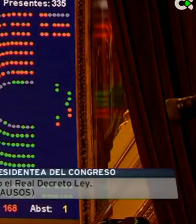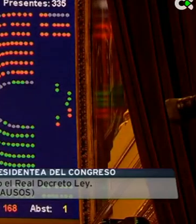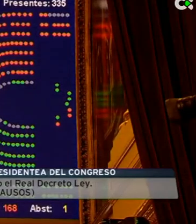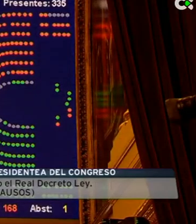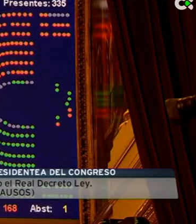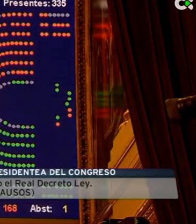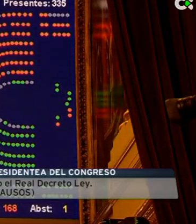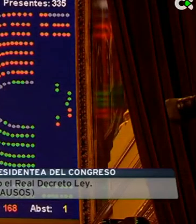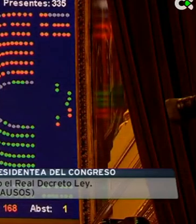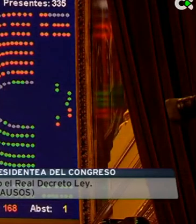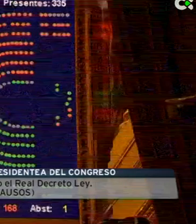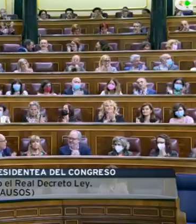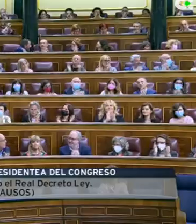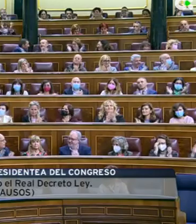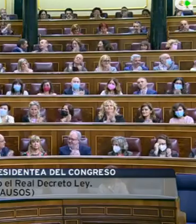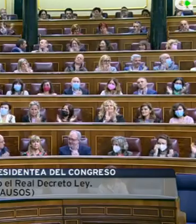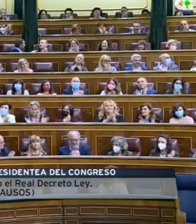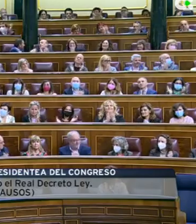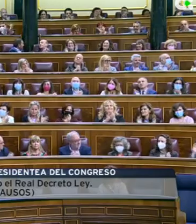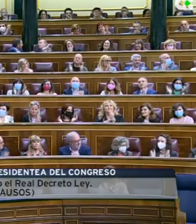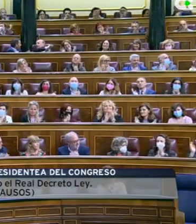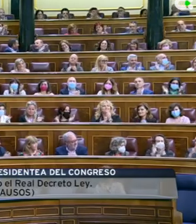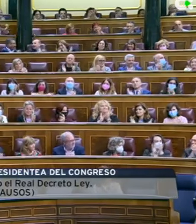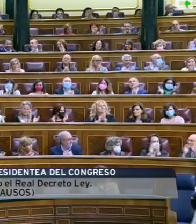Queda convalidado el Real Decreto Ley.